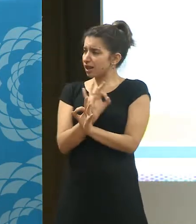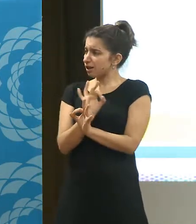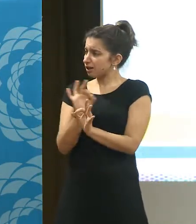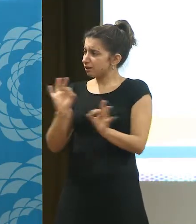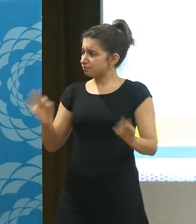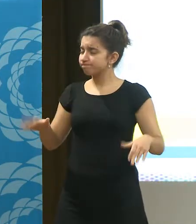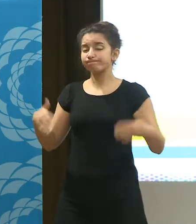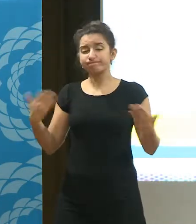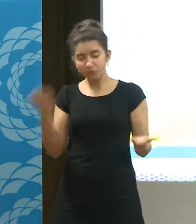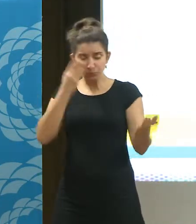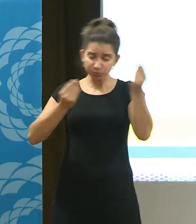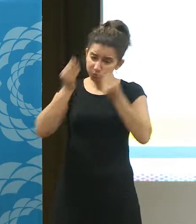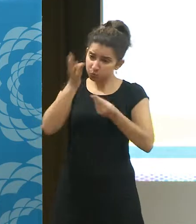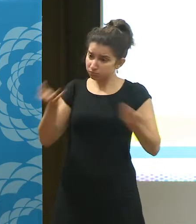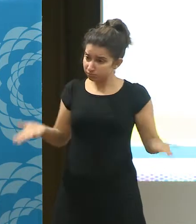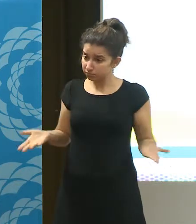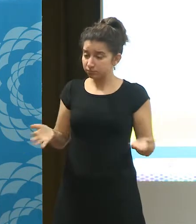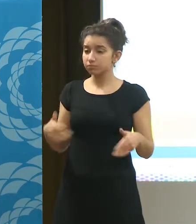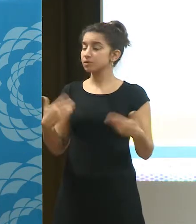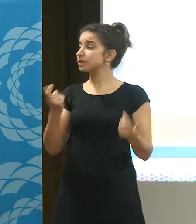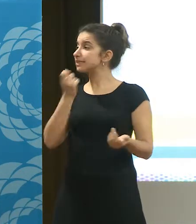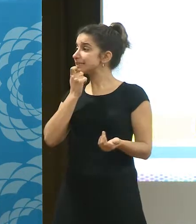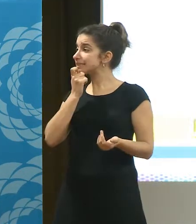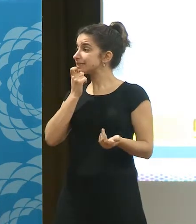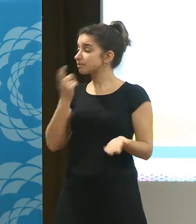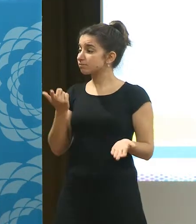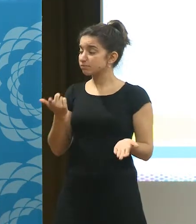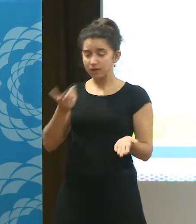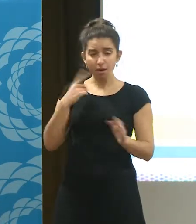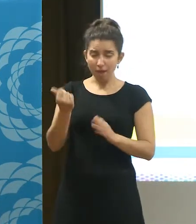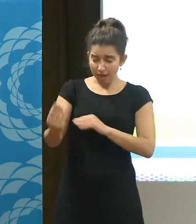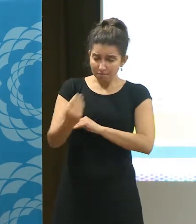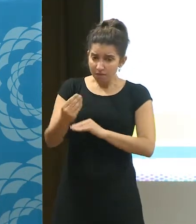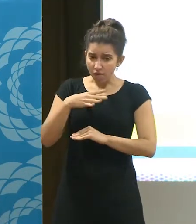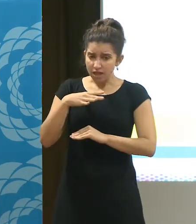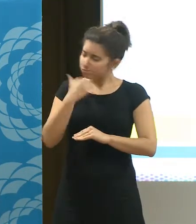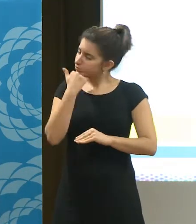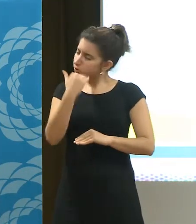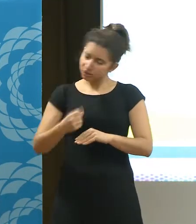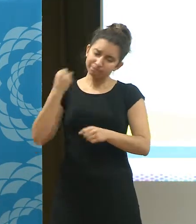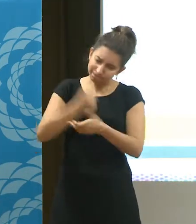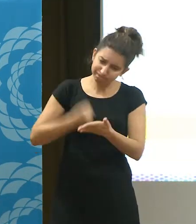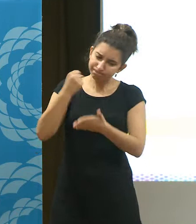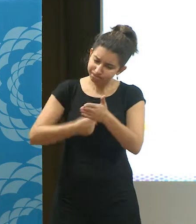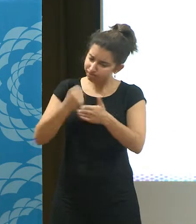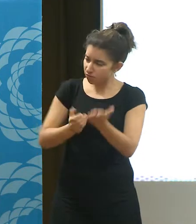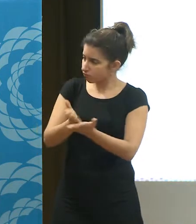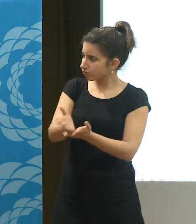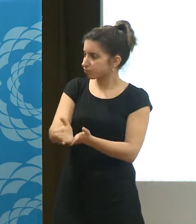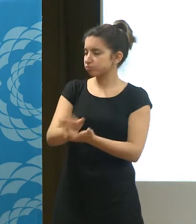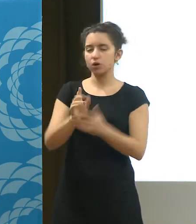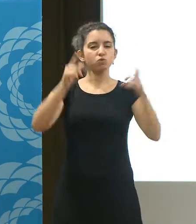nos preocupa mucho. Igualmente, aunque no llegue hoy en día eso, no importa. Seguimos caminando, hacemos